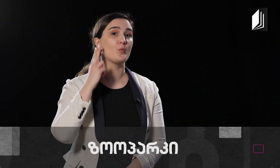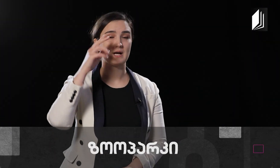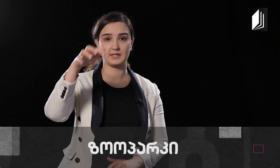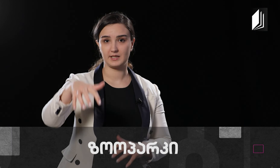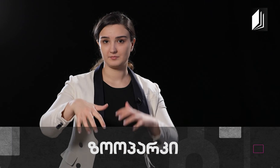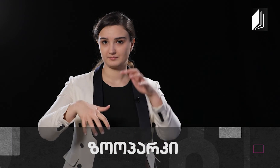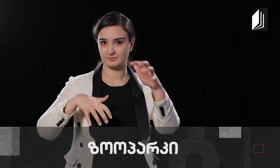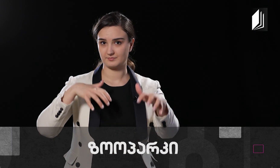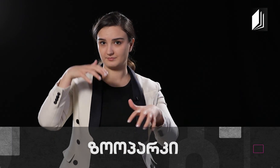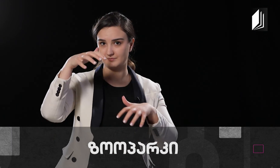ზოოპარკი.